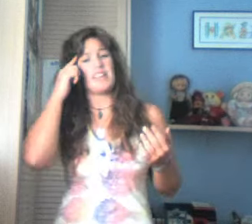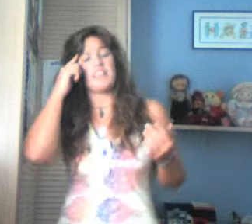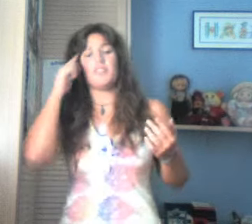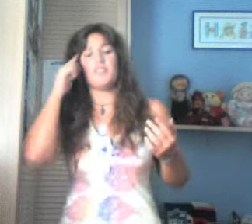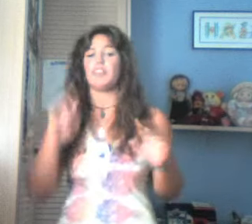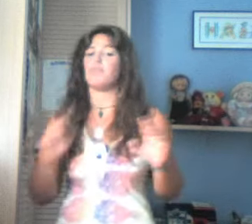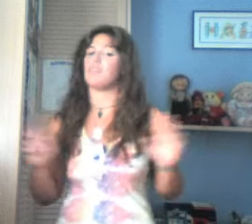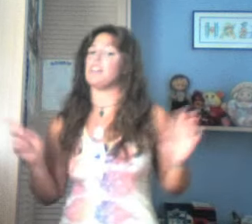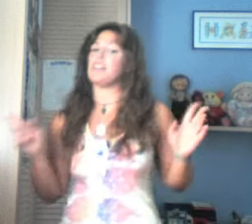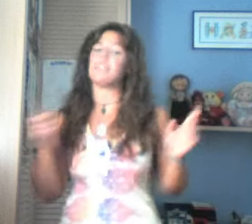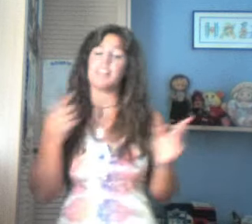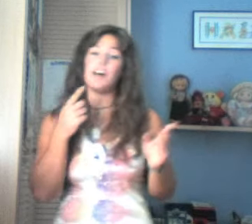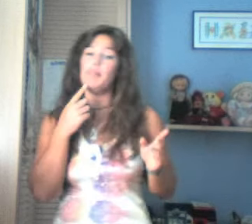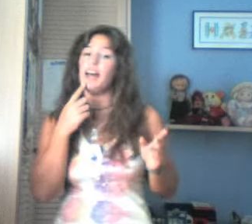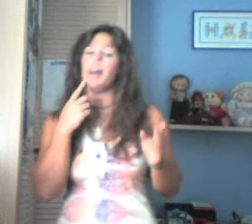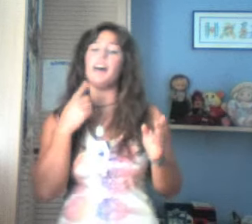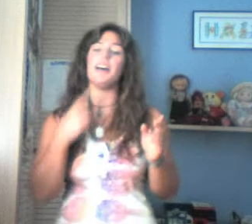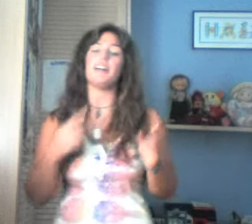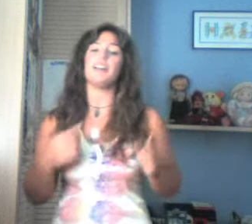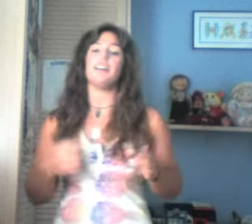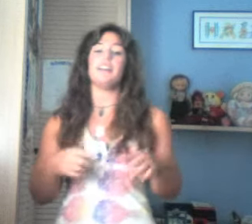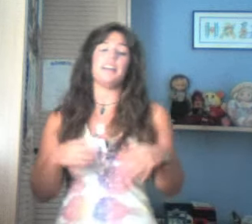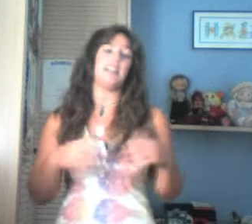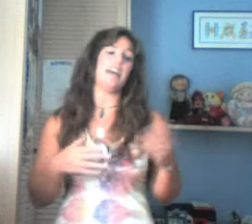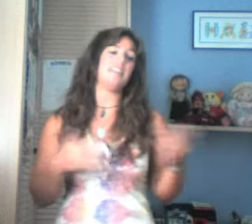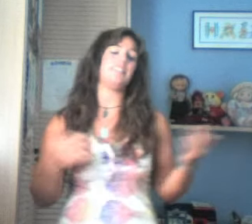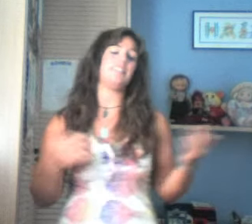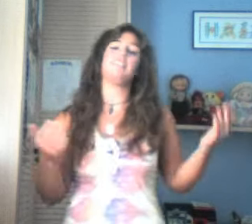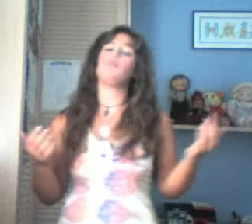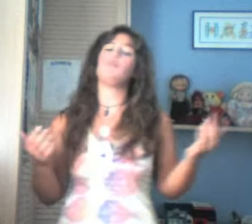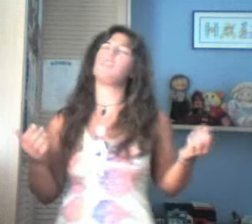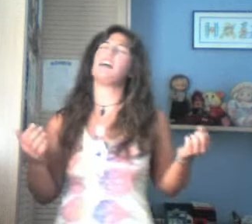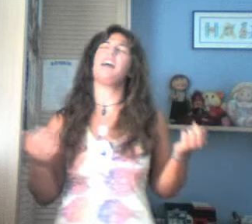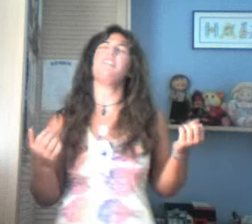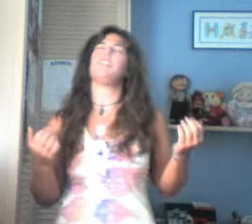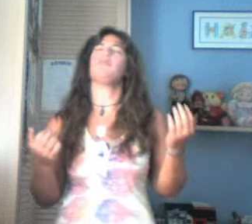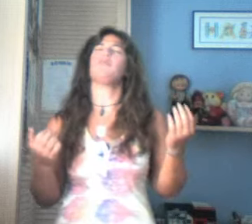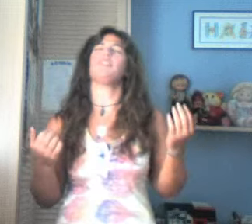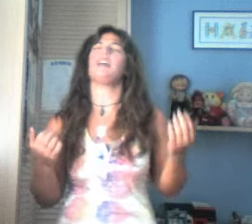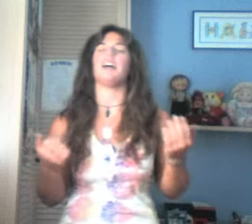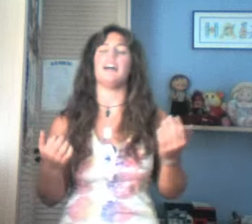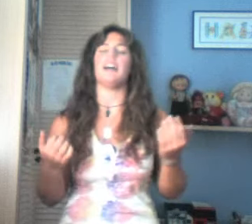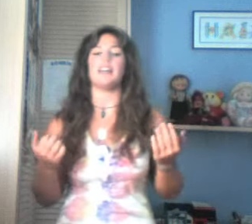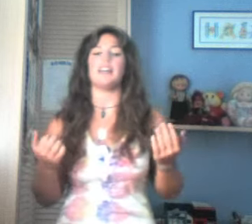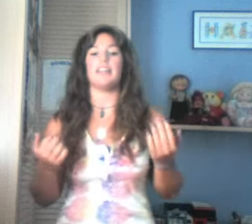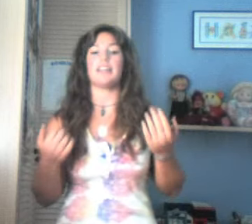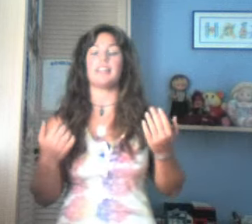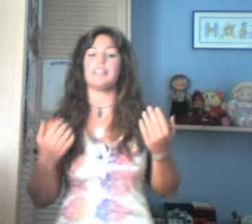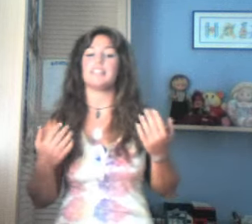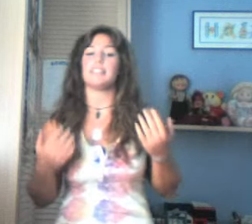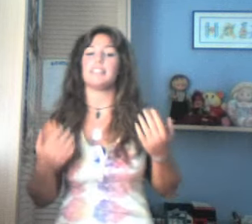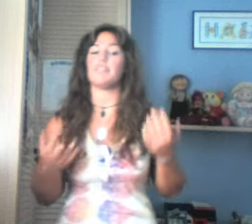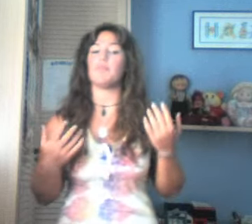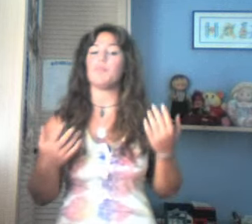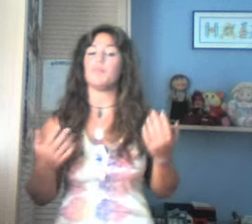Imagino que no quieres hablar, y a la distancia buscas apostar, crees que así me